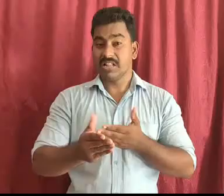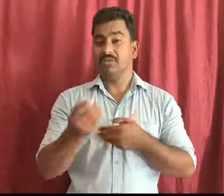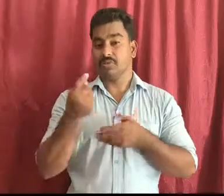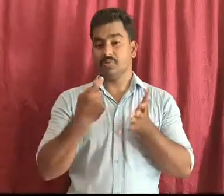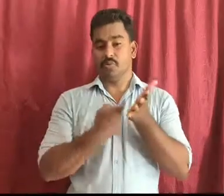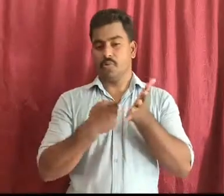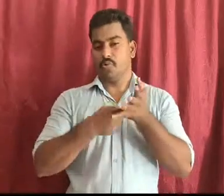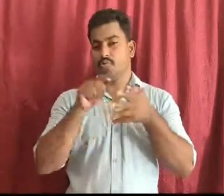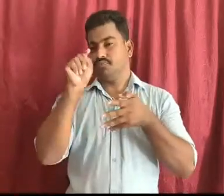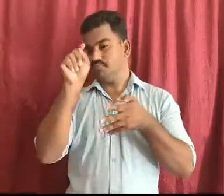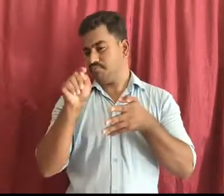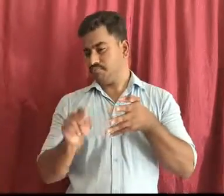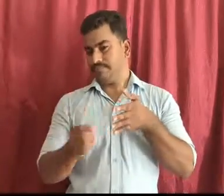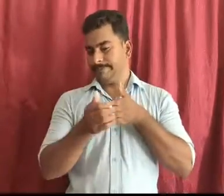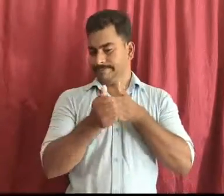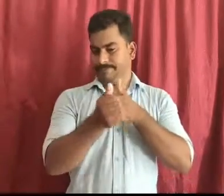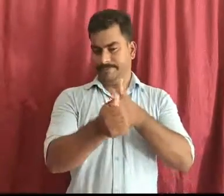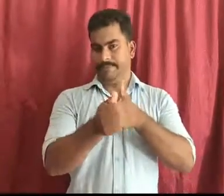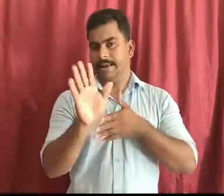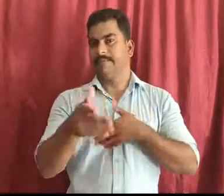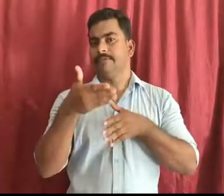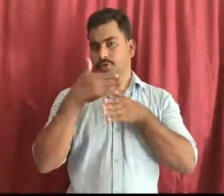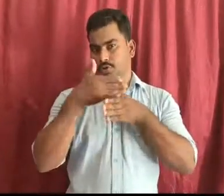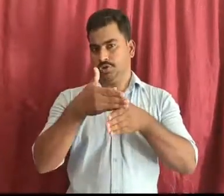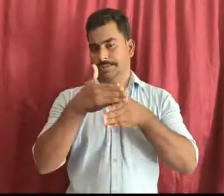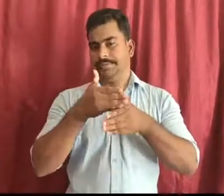നിർദ്ദേശങ്ങൾ പങ്കുവെക്കുന്നു.